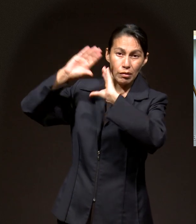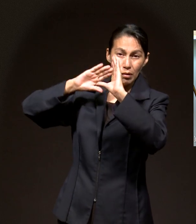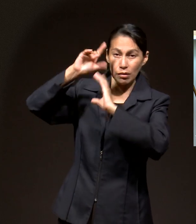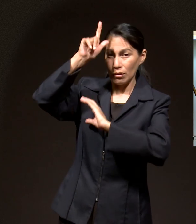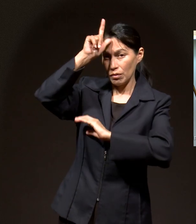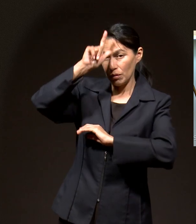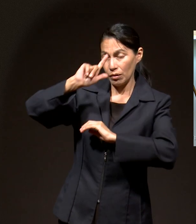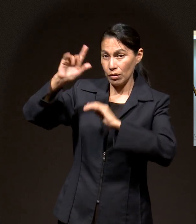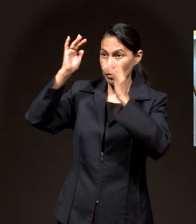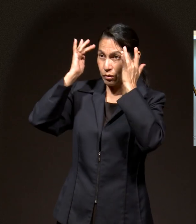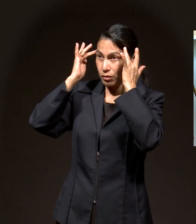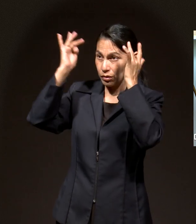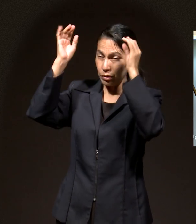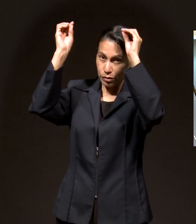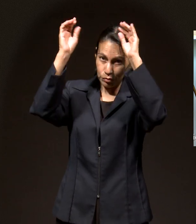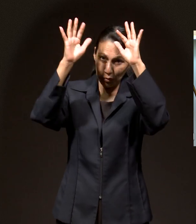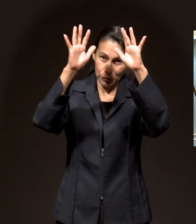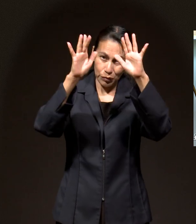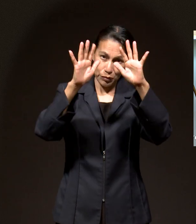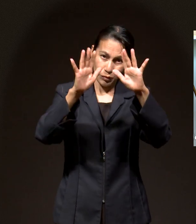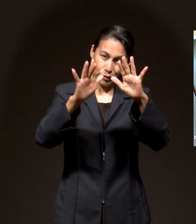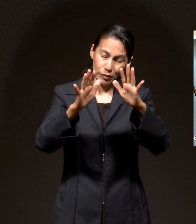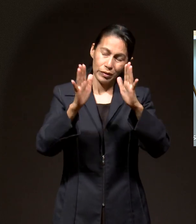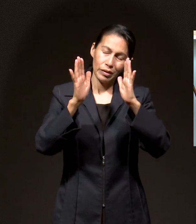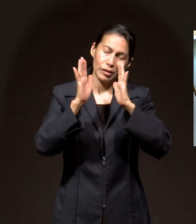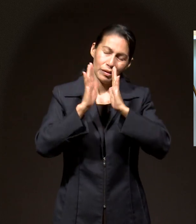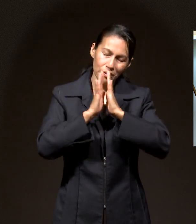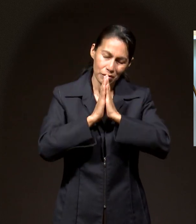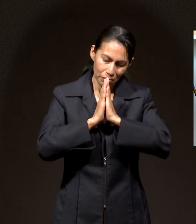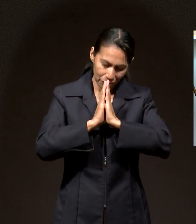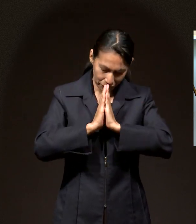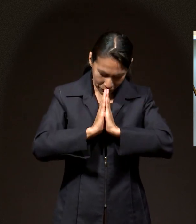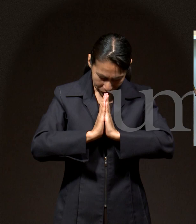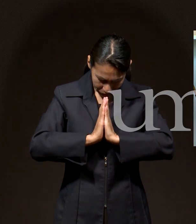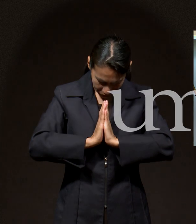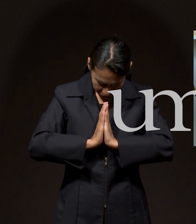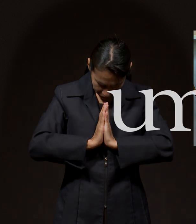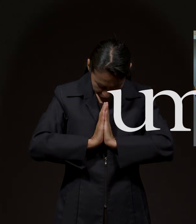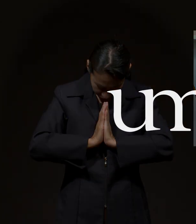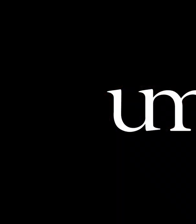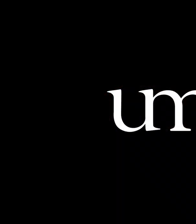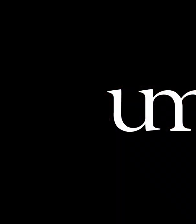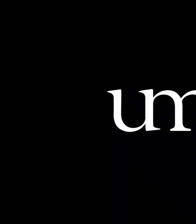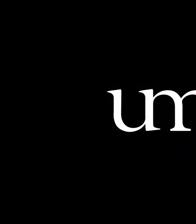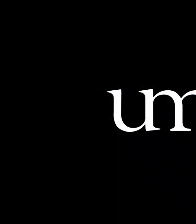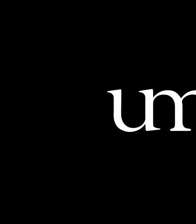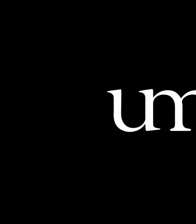comunión con el Espíritu Santo sean con todos ustedes. Amén.